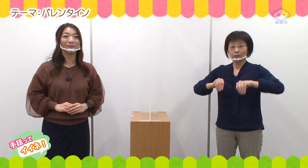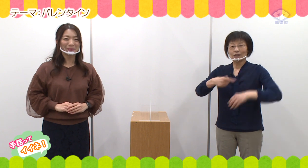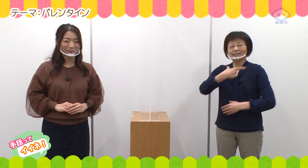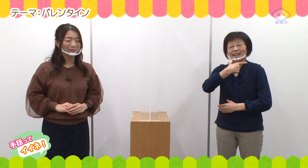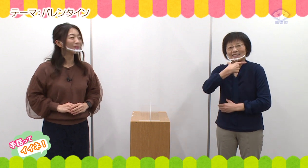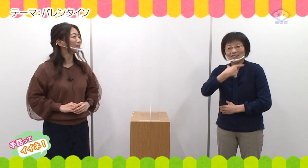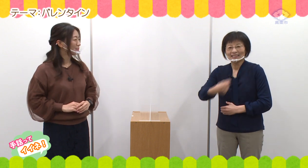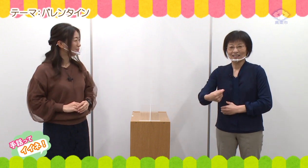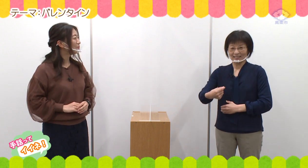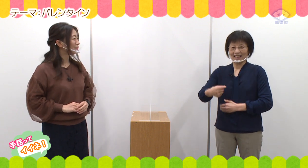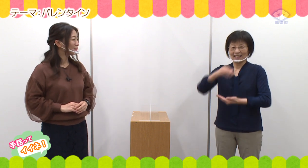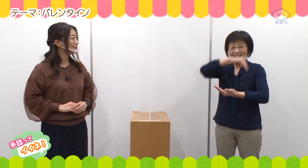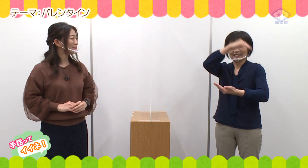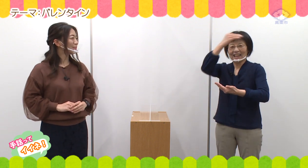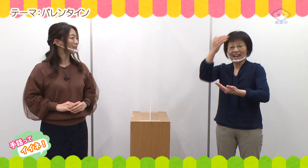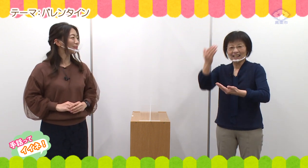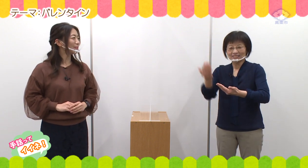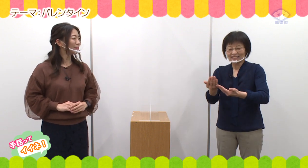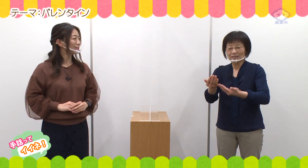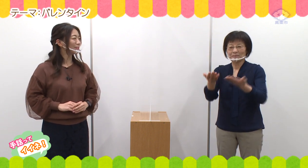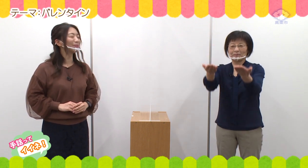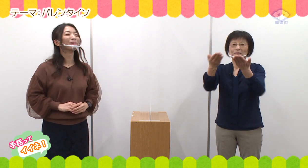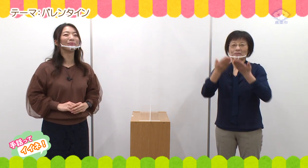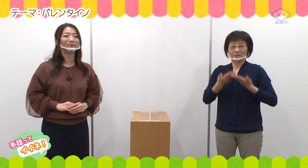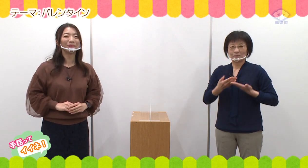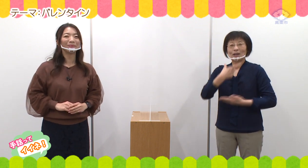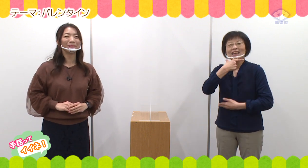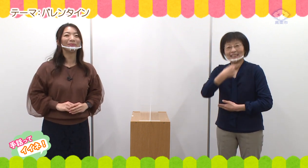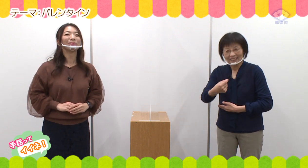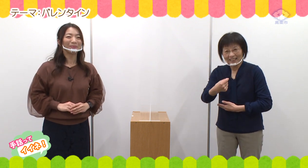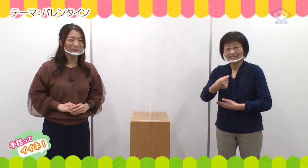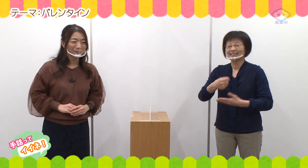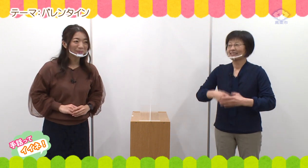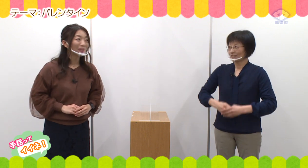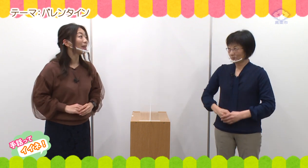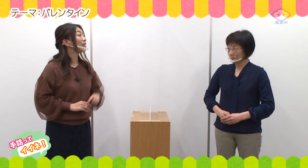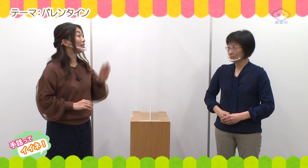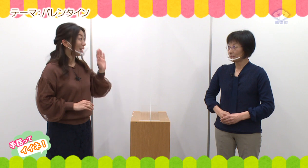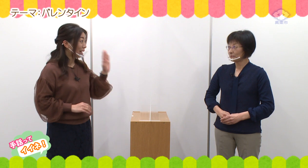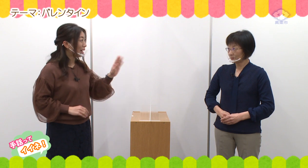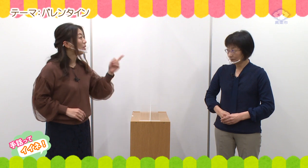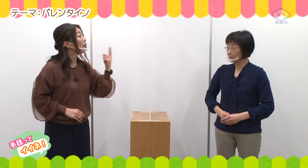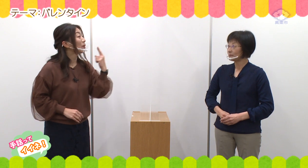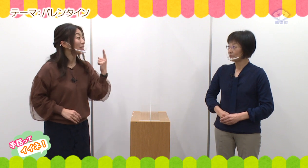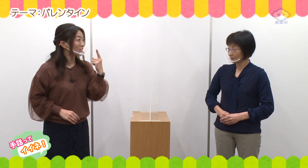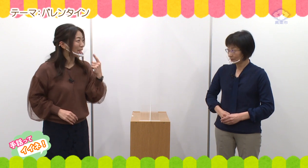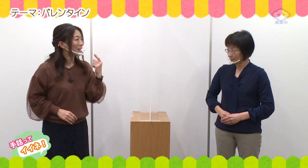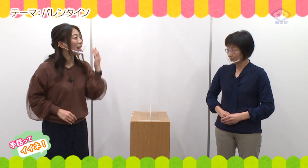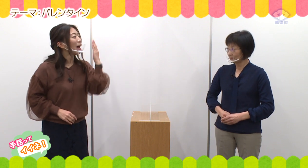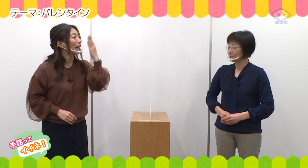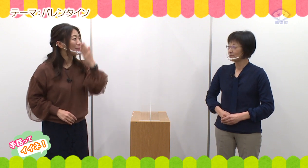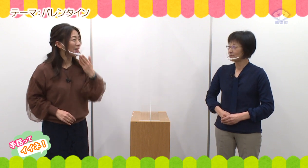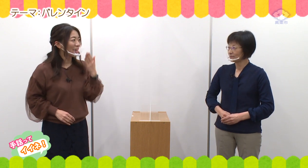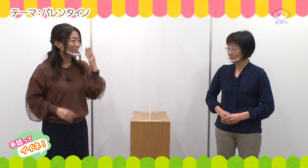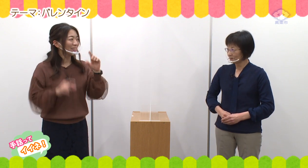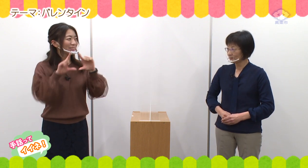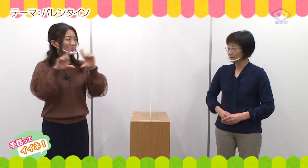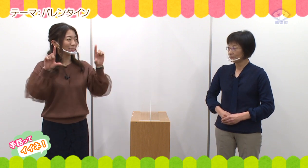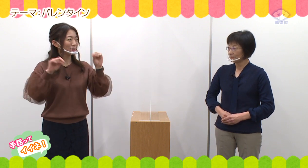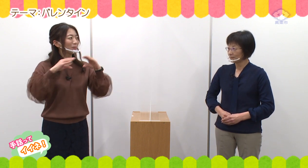ートが大好きなのでたくさんもらいたいです。 じゃあ私が甘いチョコレ